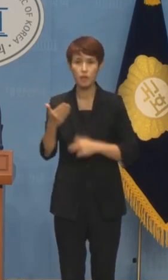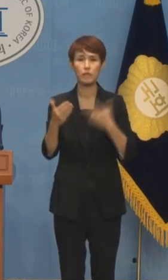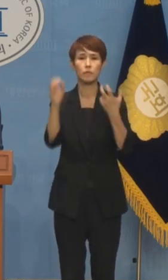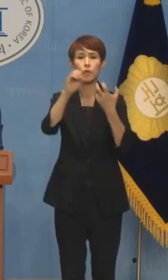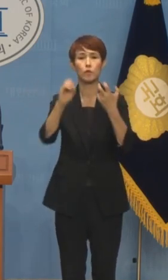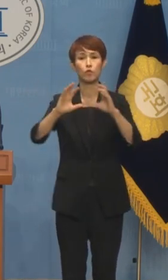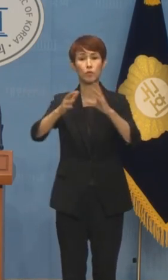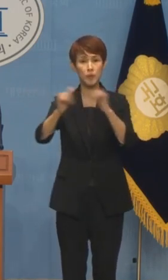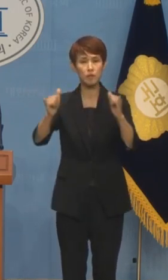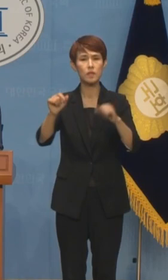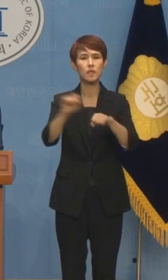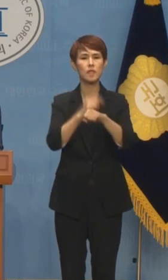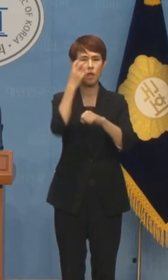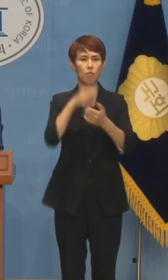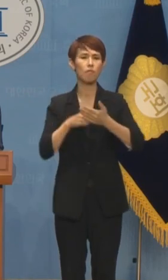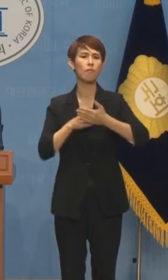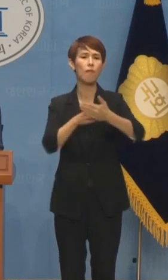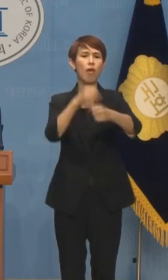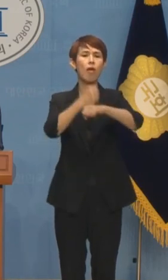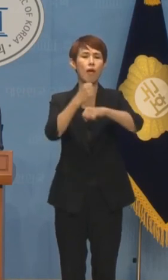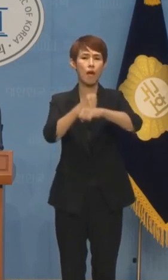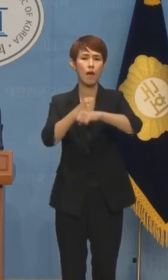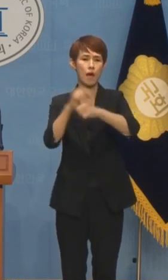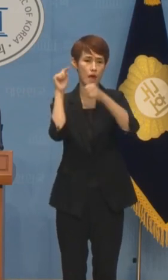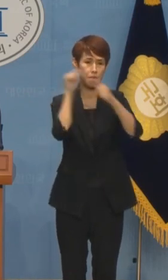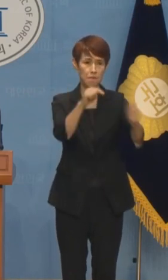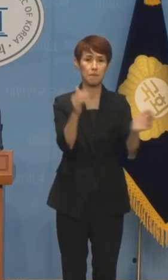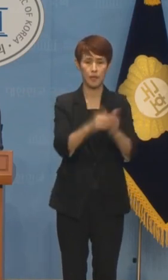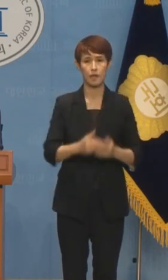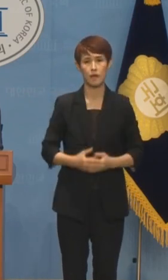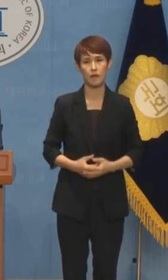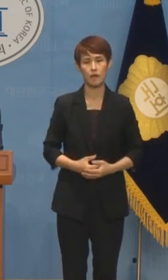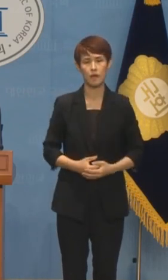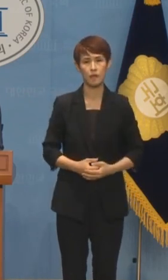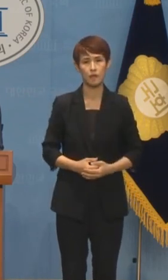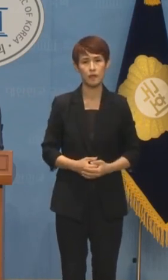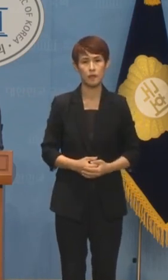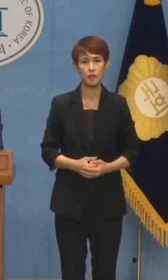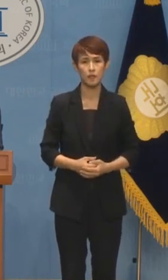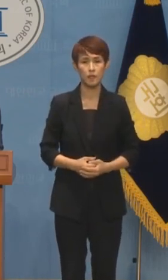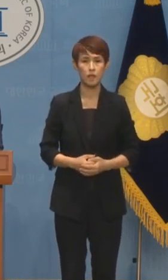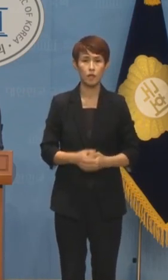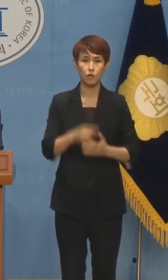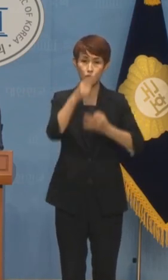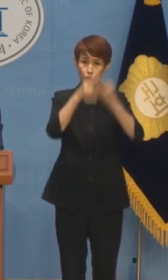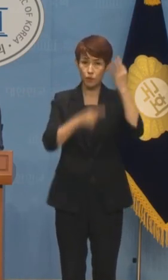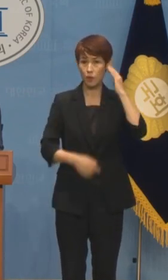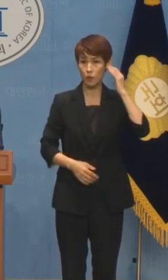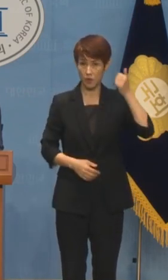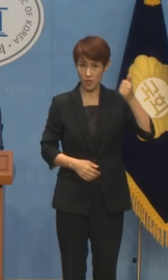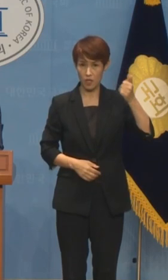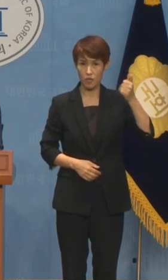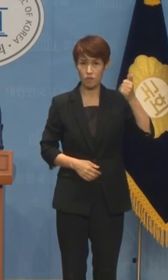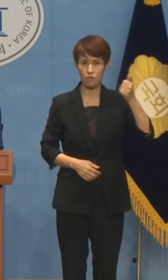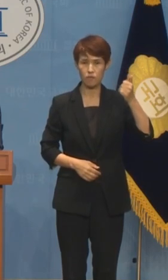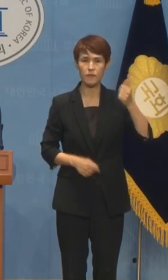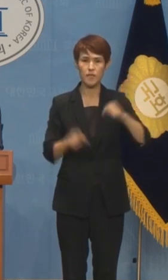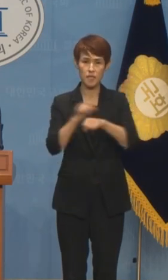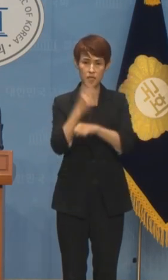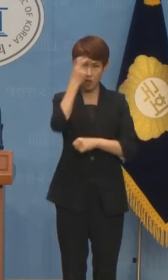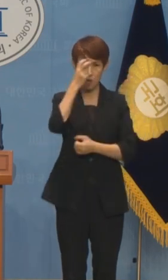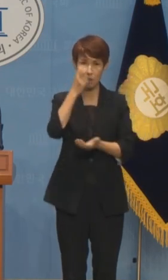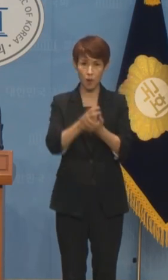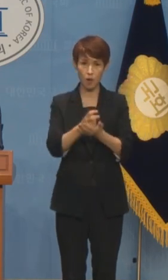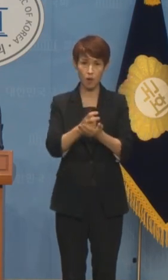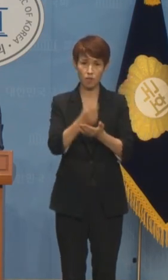국민이 특검을 추진하라고 명령하고 계십니다. 윤석열 대통령이 더 이상 특검법을